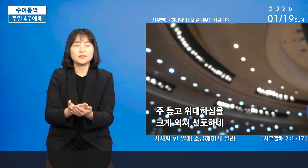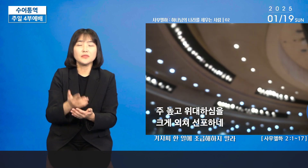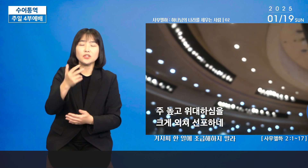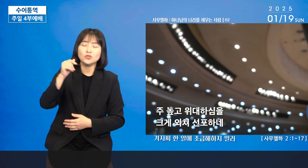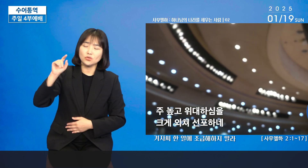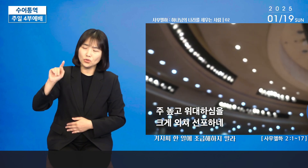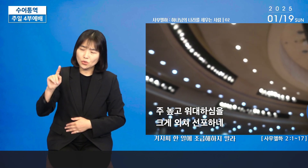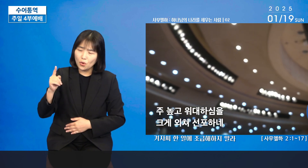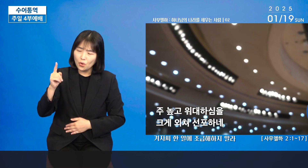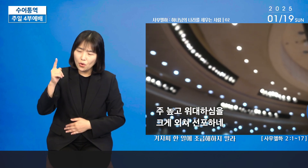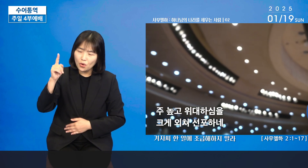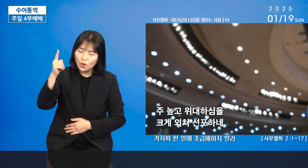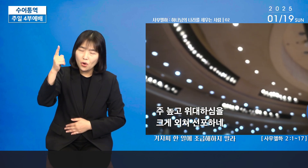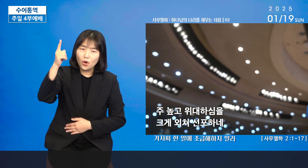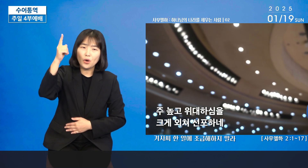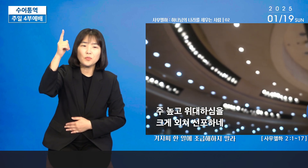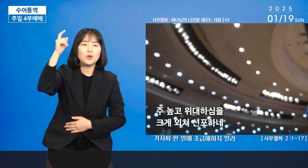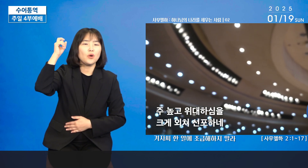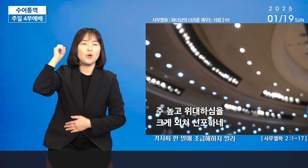주